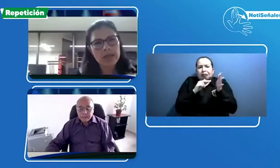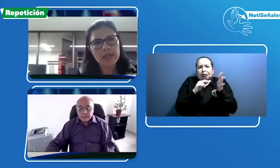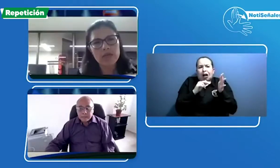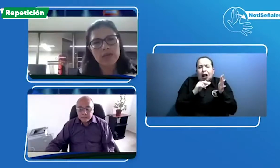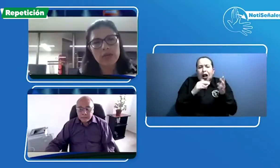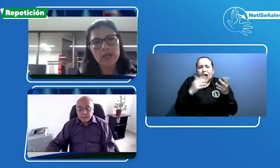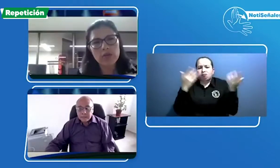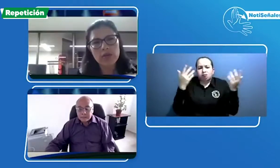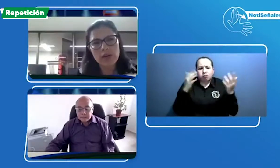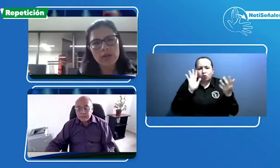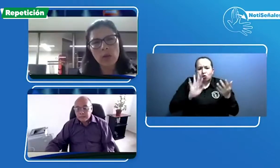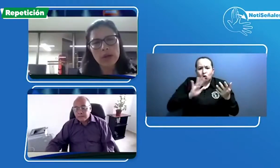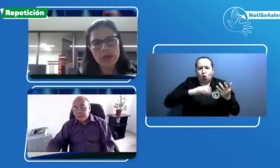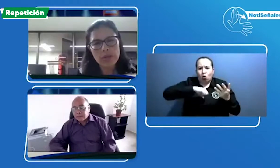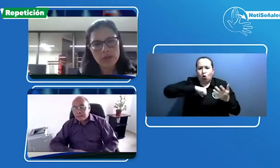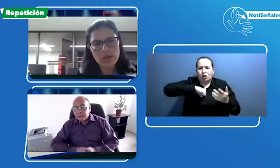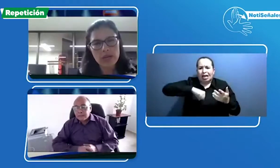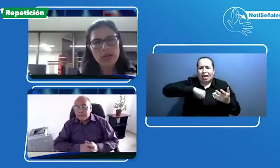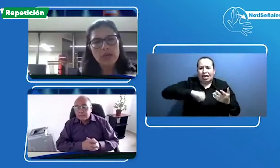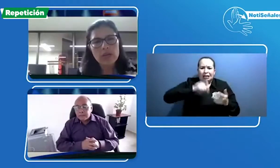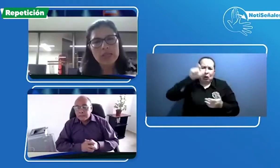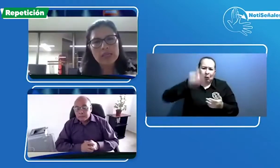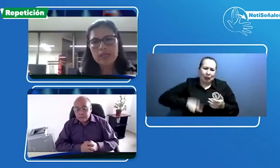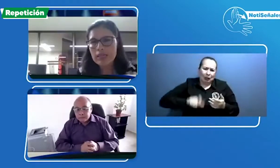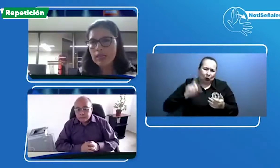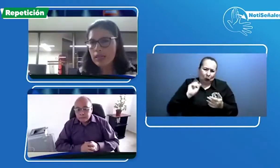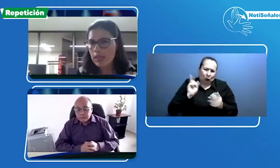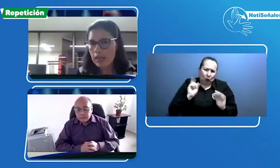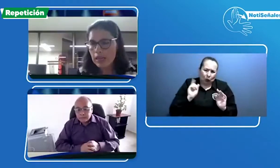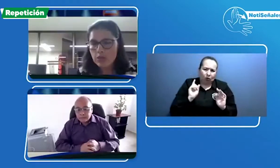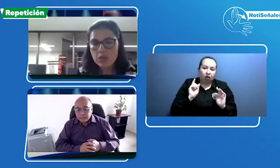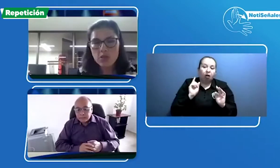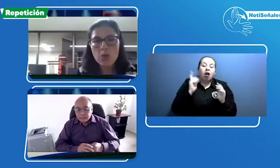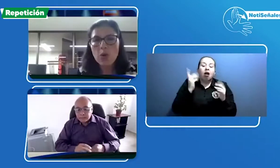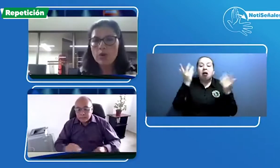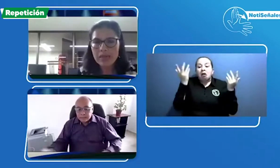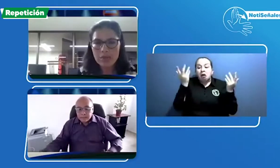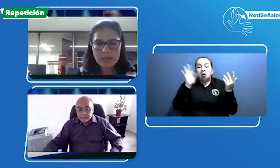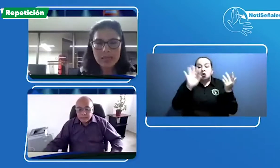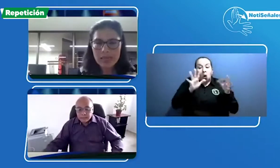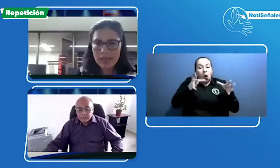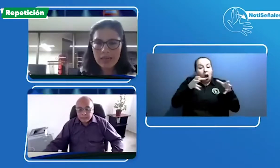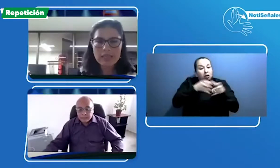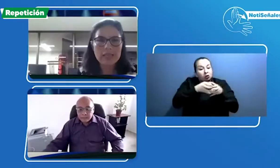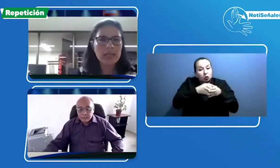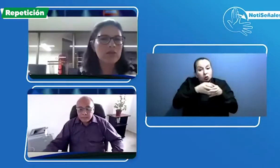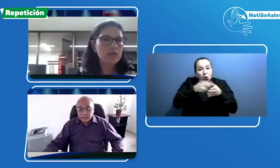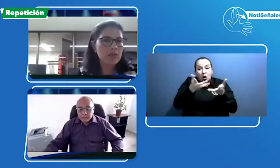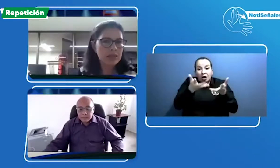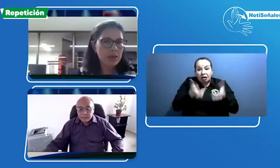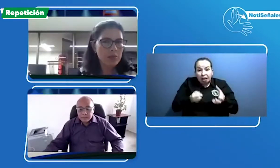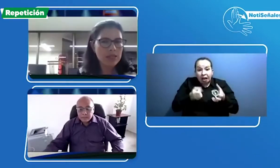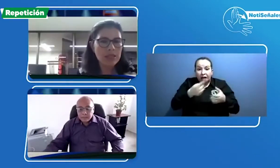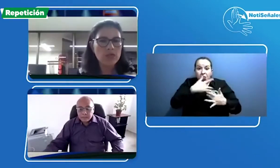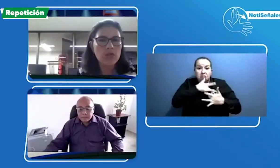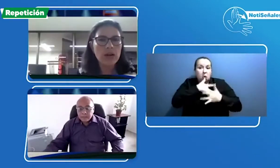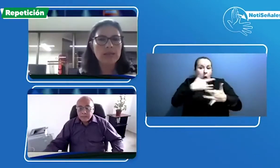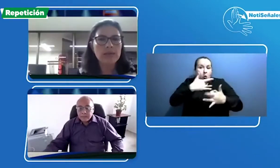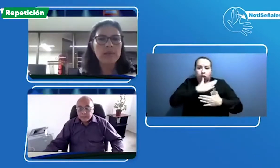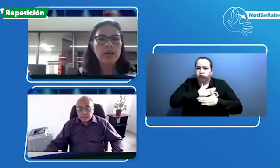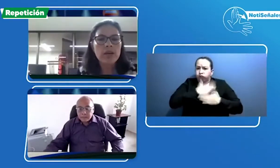en contra de los derechos de cualquier persona. Entonces, si la asociación voluntariamente quiere hacerlo, siempre